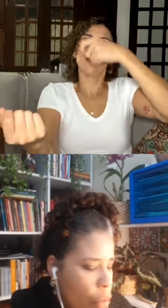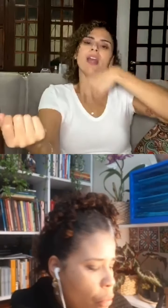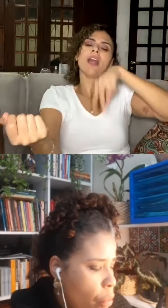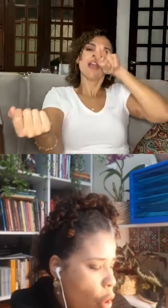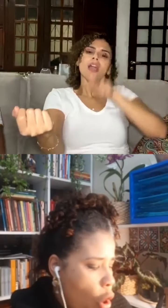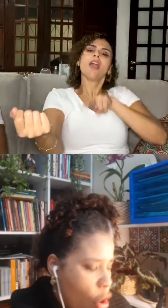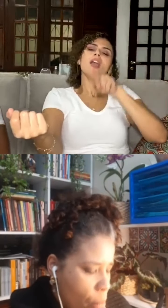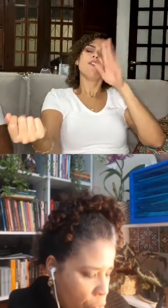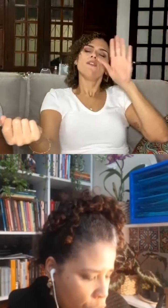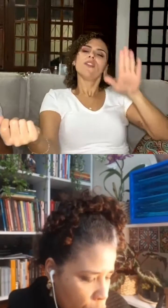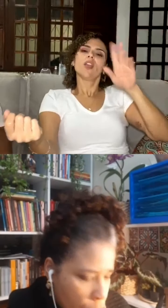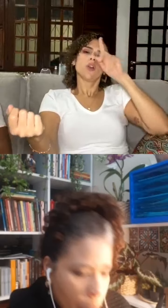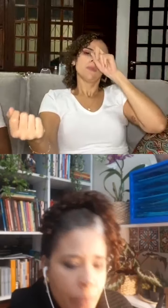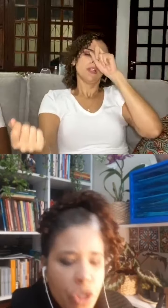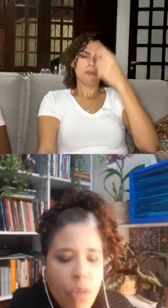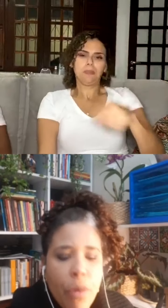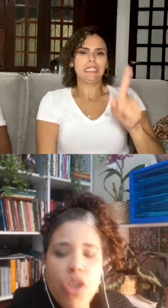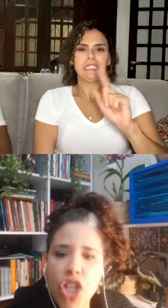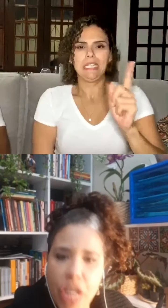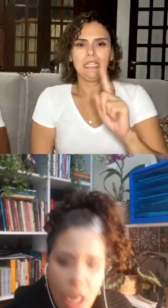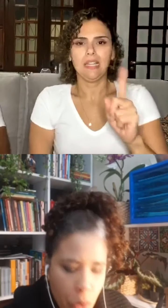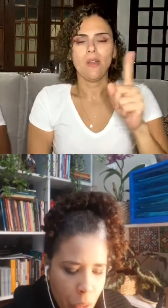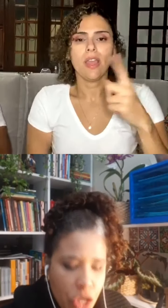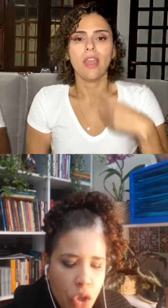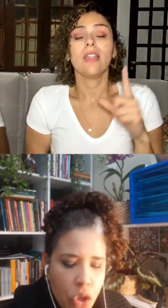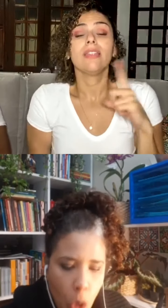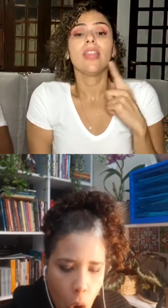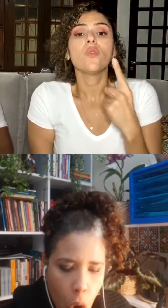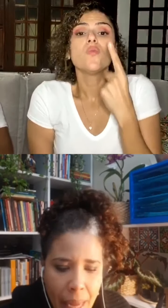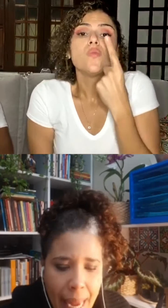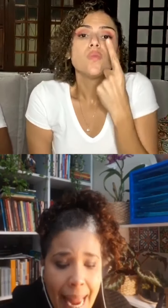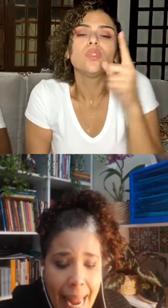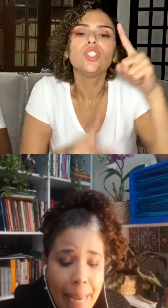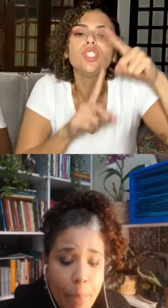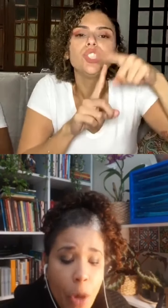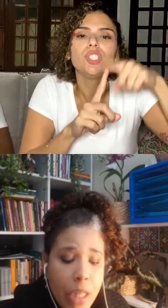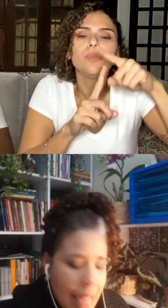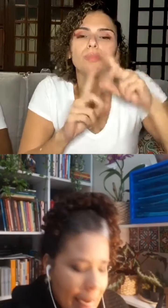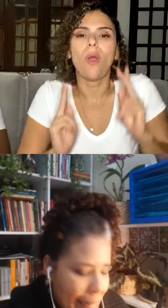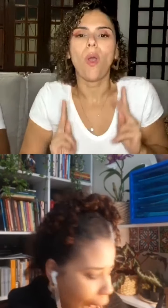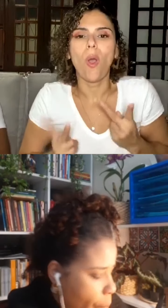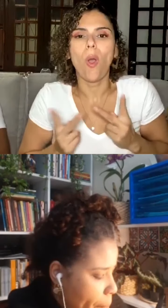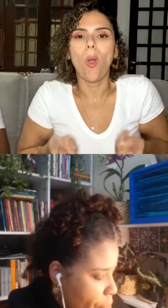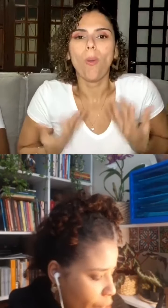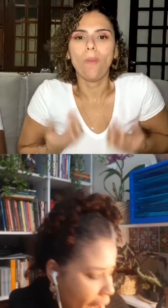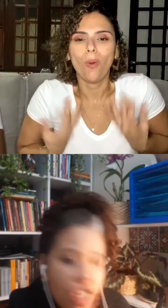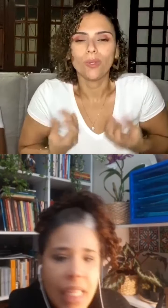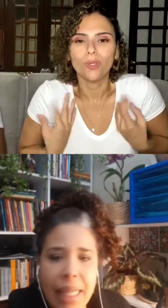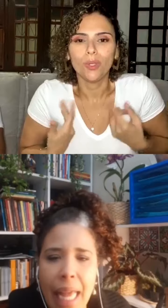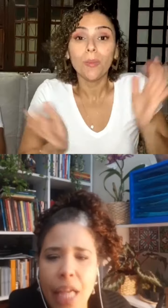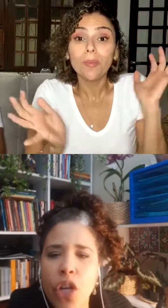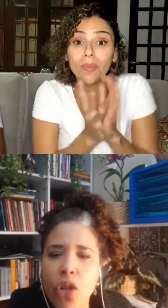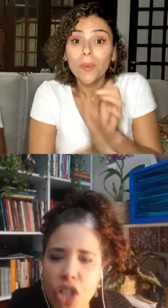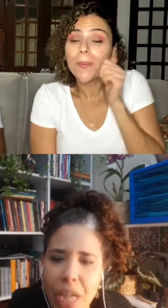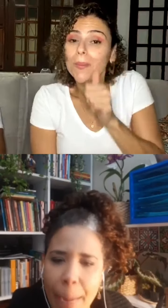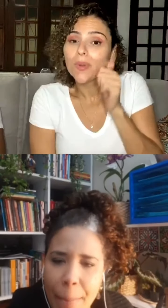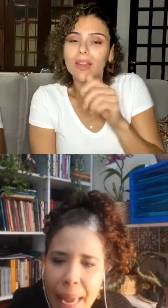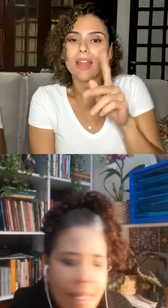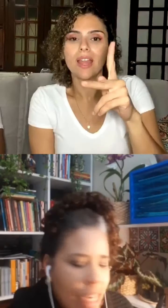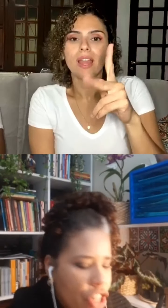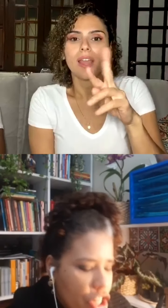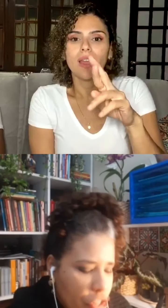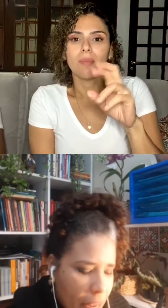um hormônio de progesterona só. Ele pode ser ideal para mulheres que têm dor de